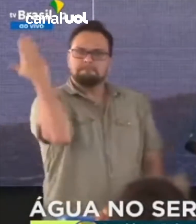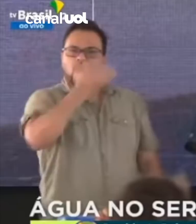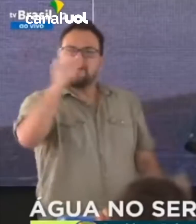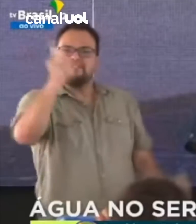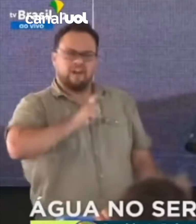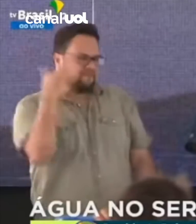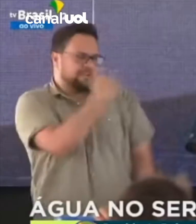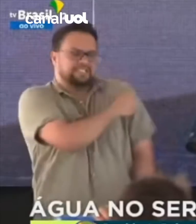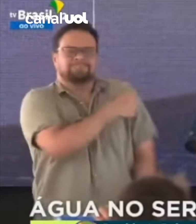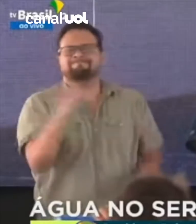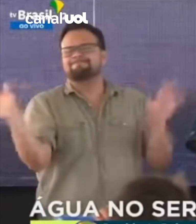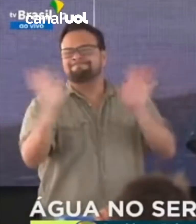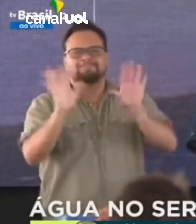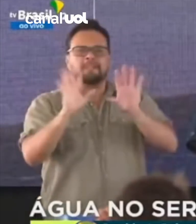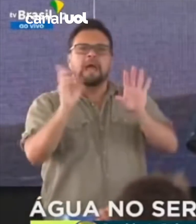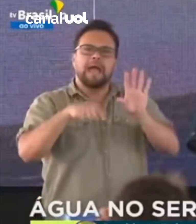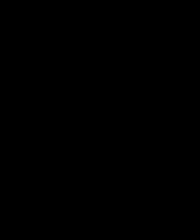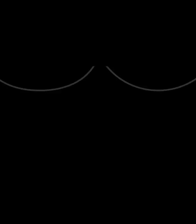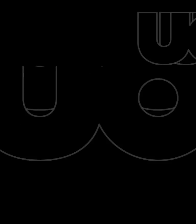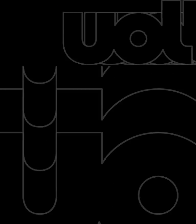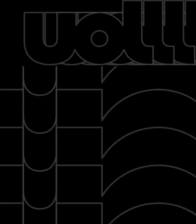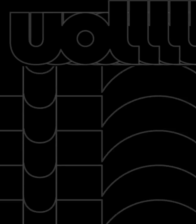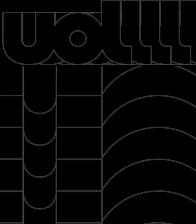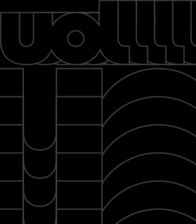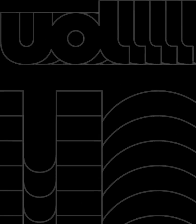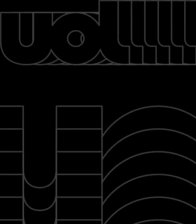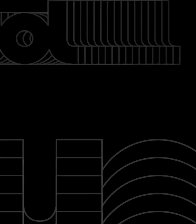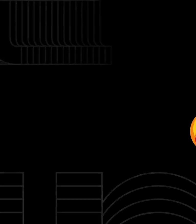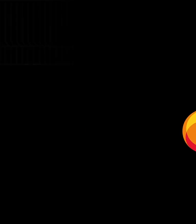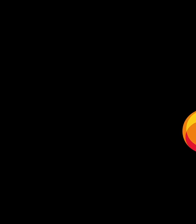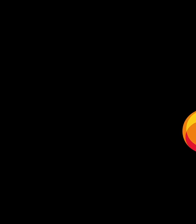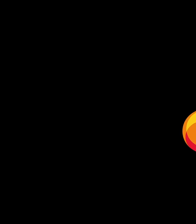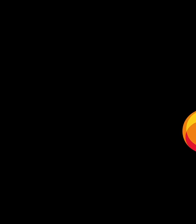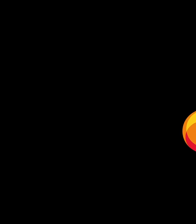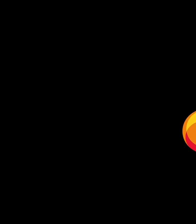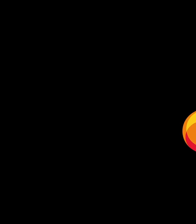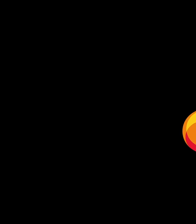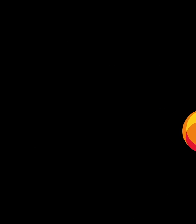É um governo democrático. Uau.